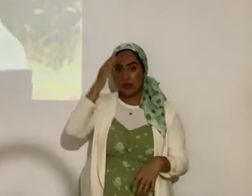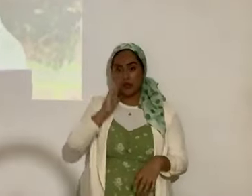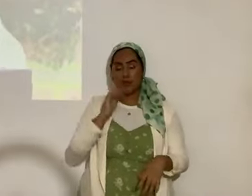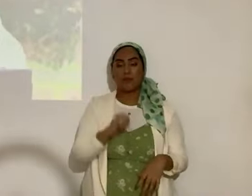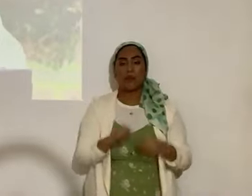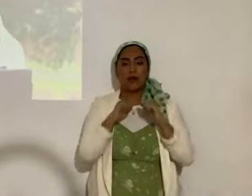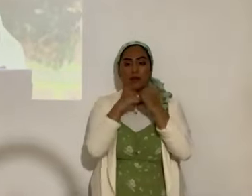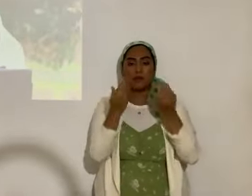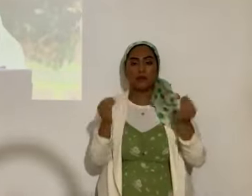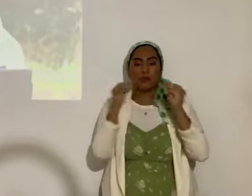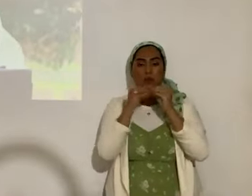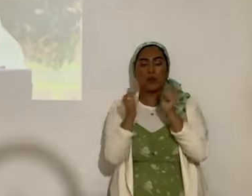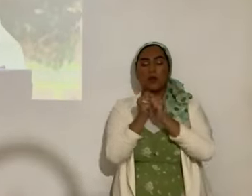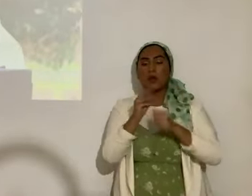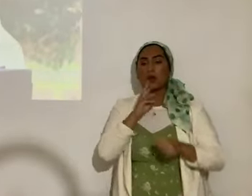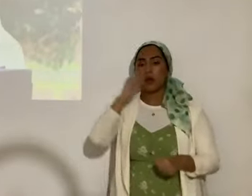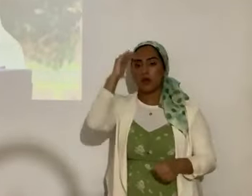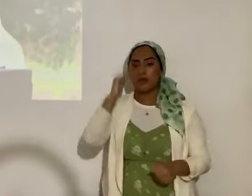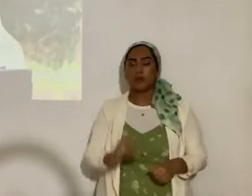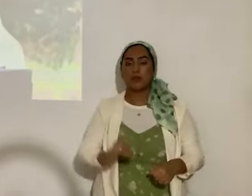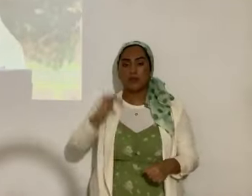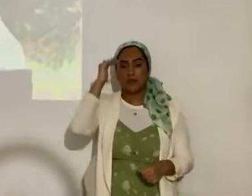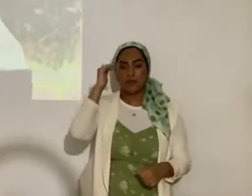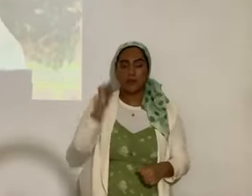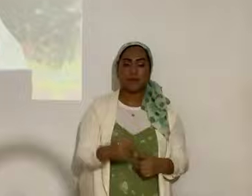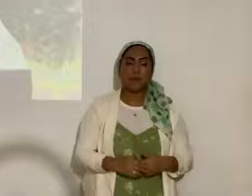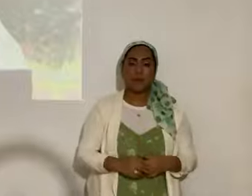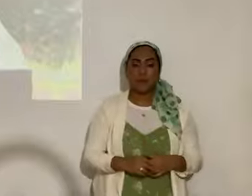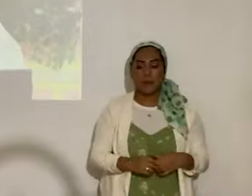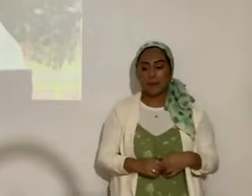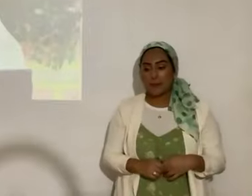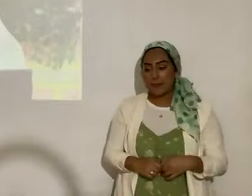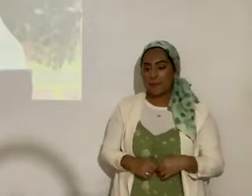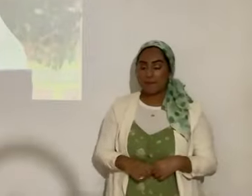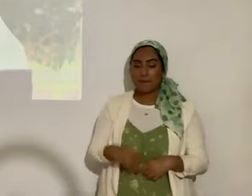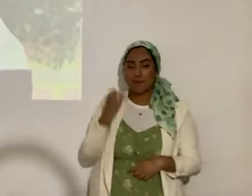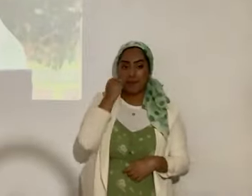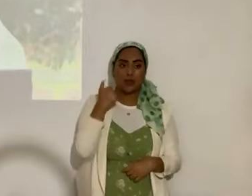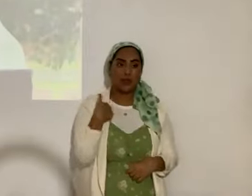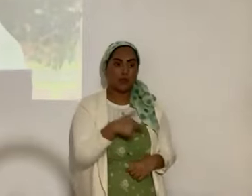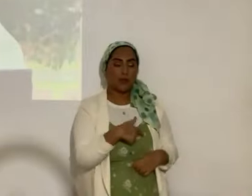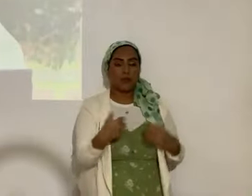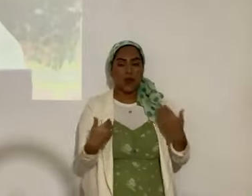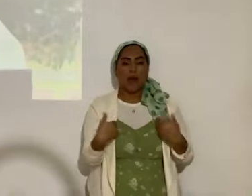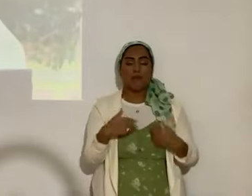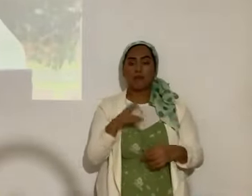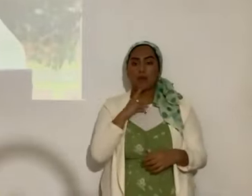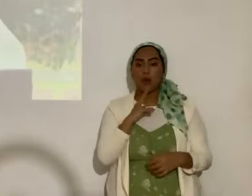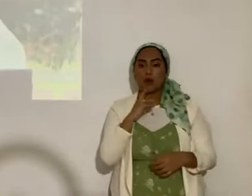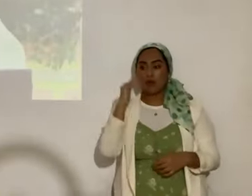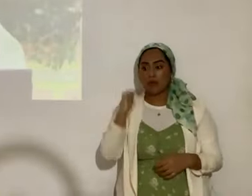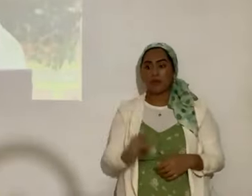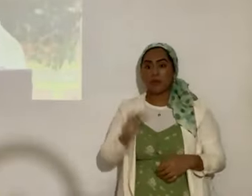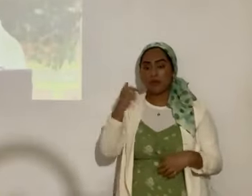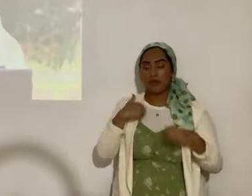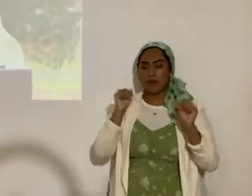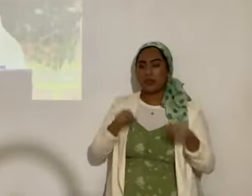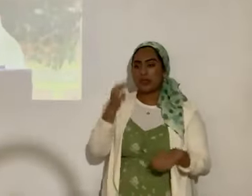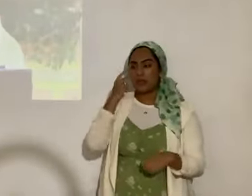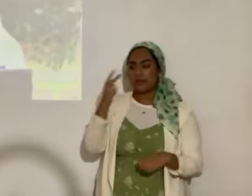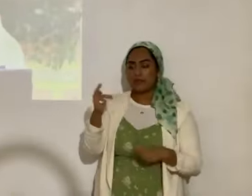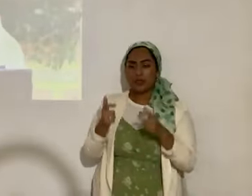cuánto más con el bautizo del bendito espíritu si nosotros tenemos el bautizo podemos ver